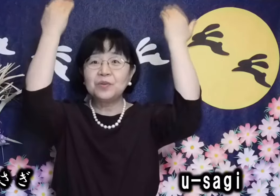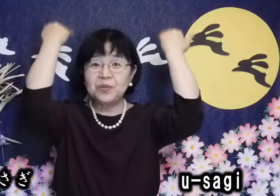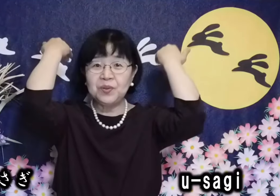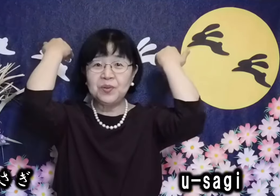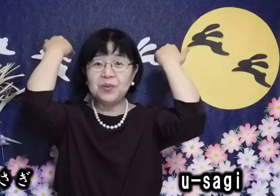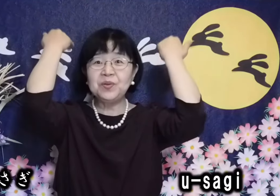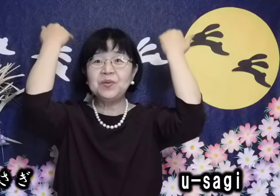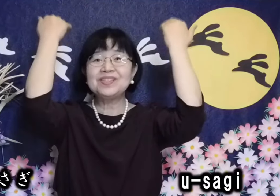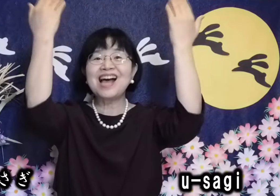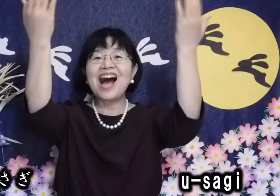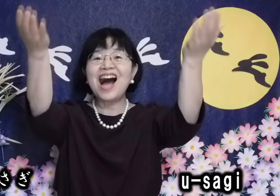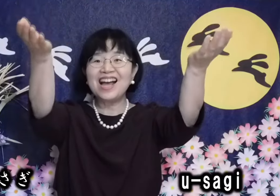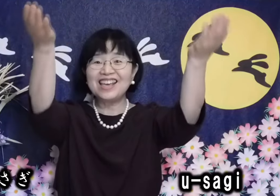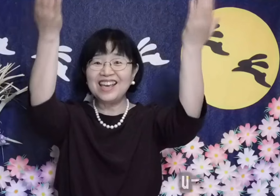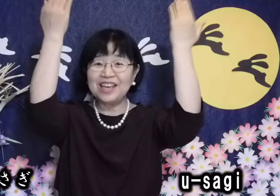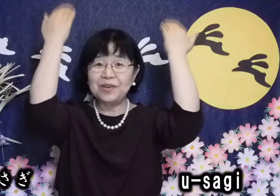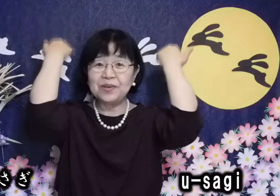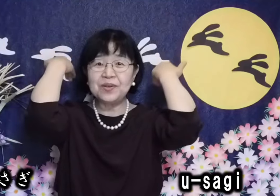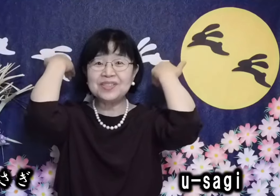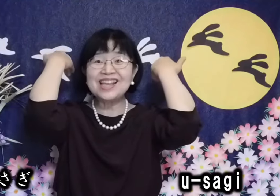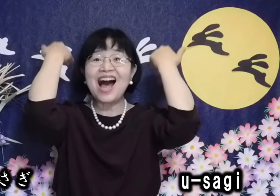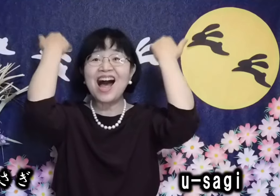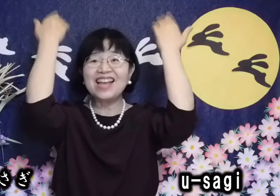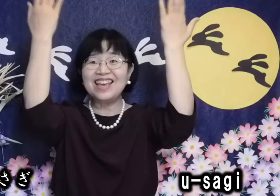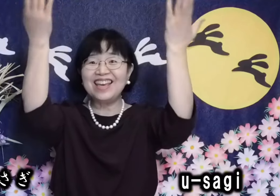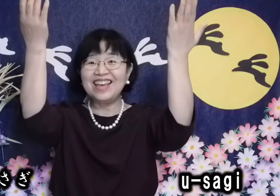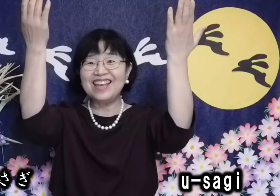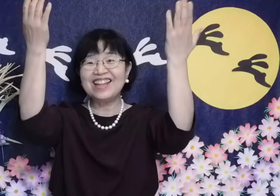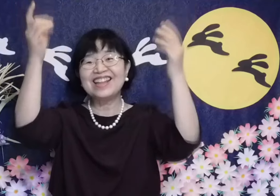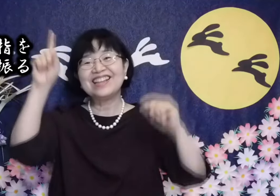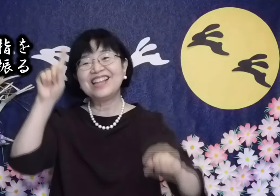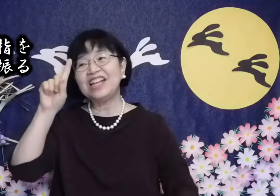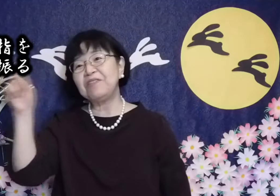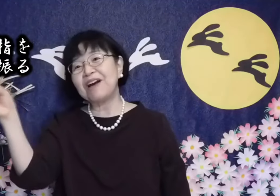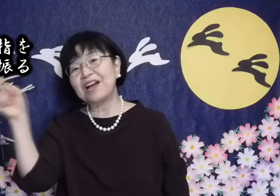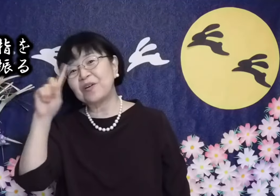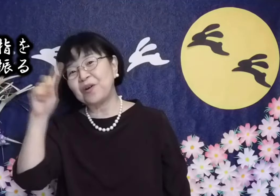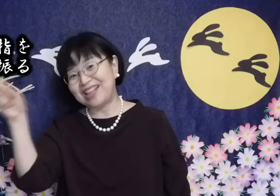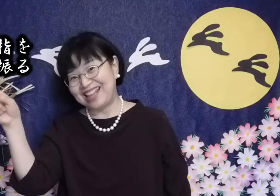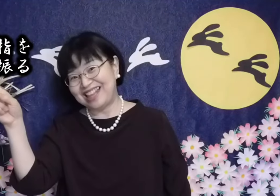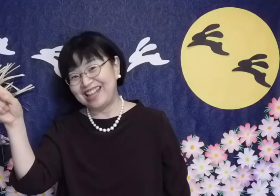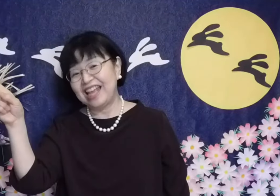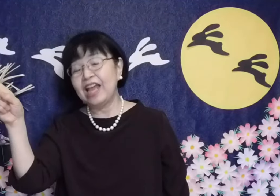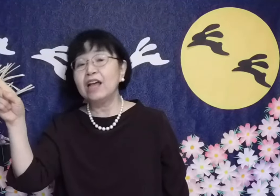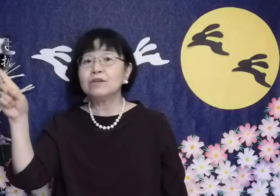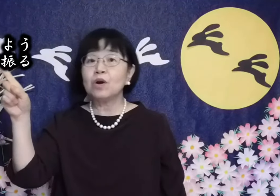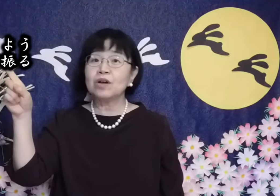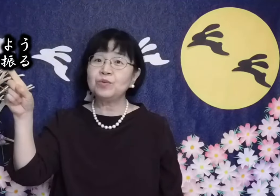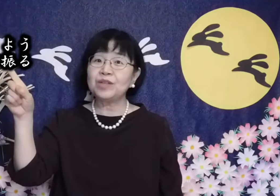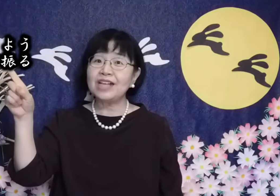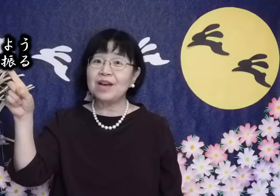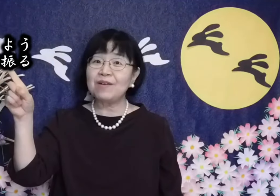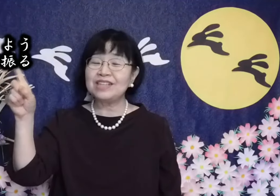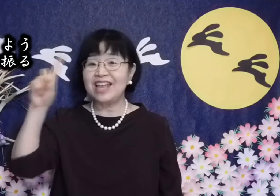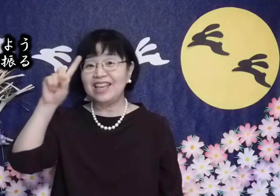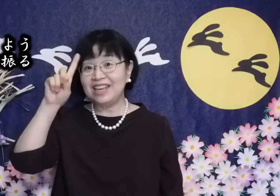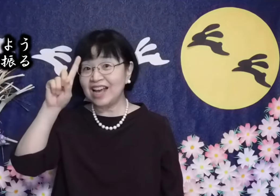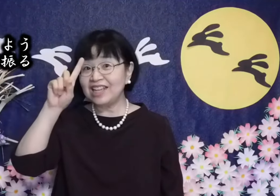うさぎうさぎ 何はこれで歌に合わせて1回だけ